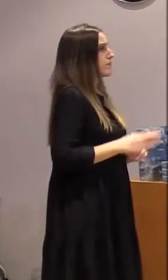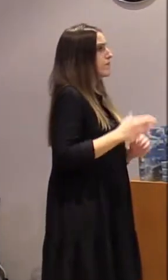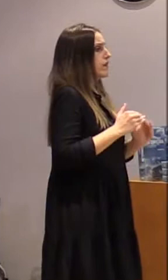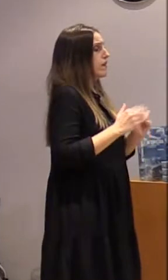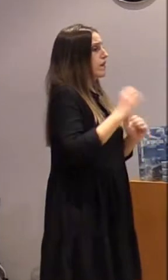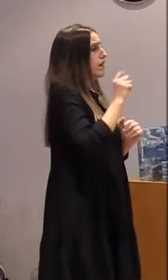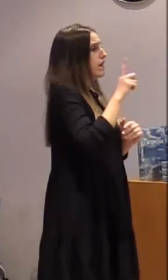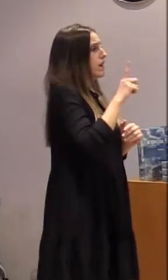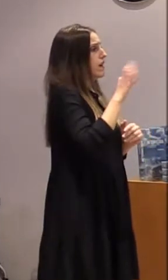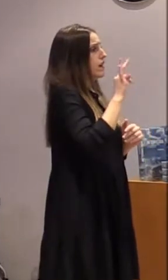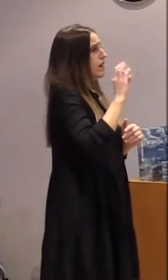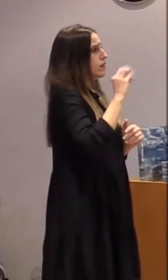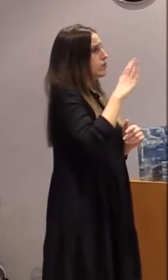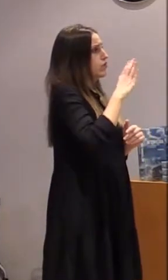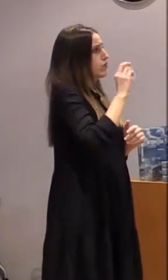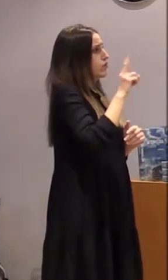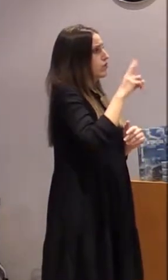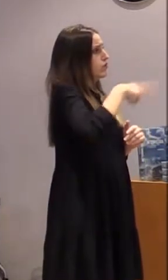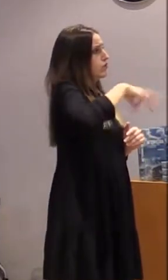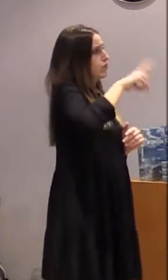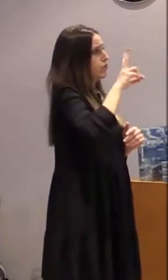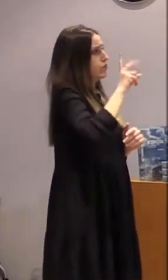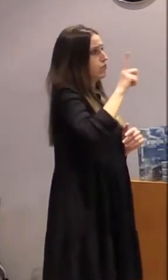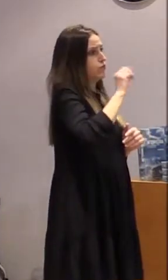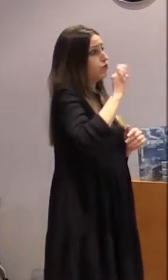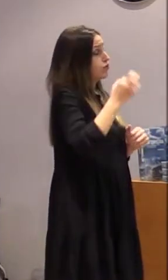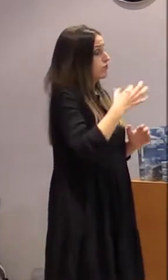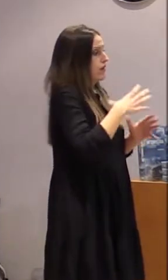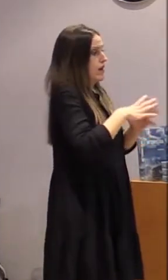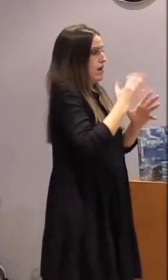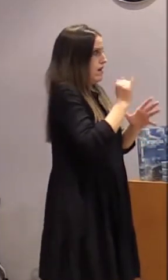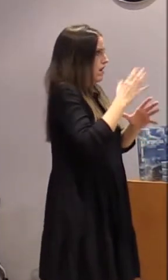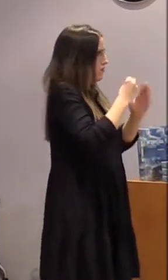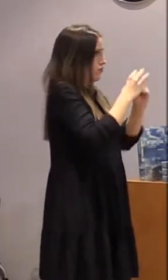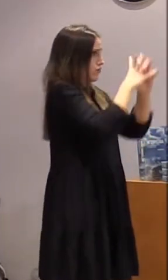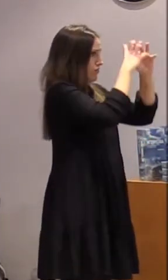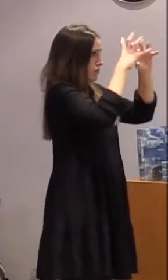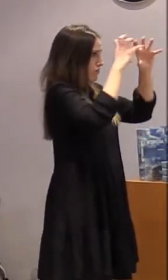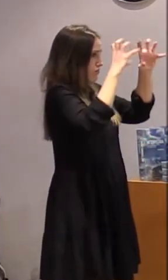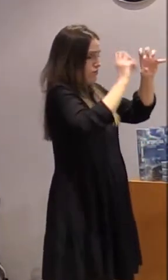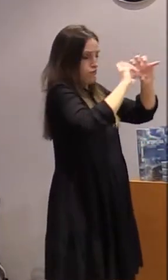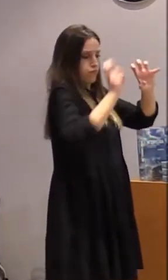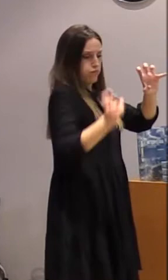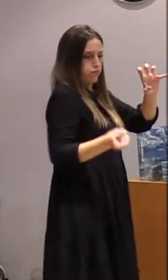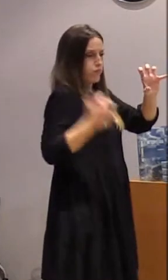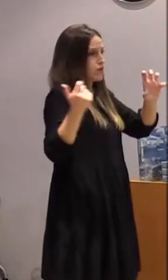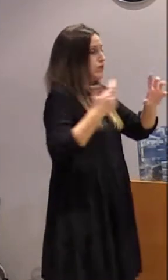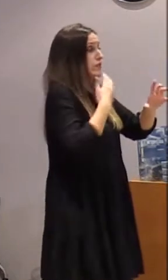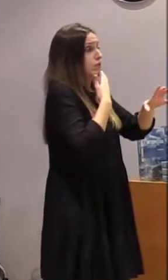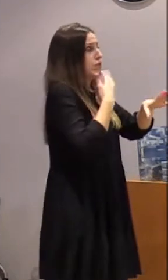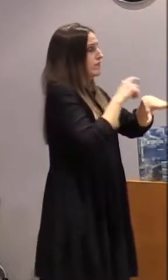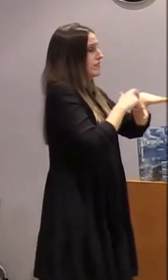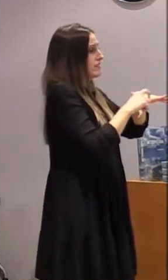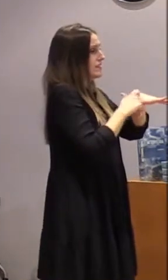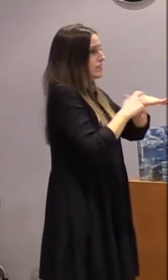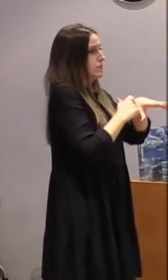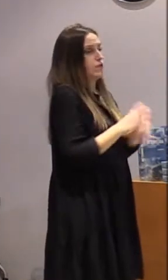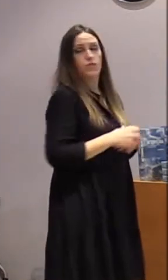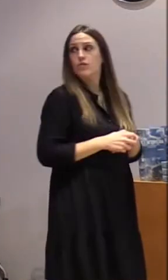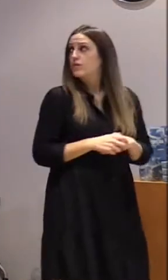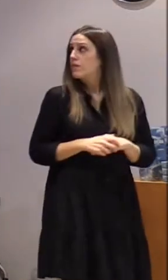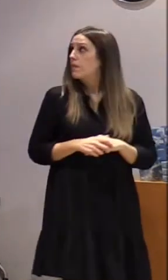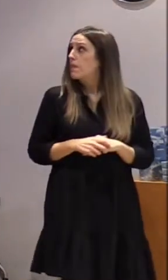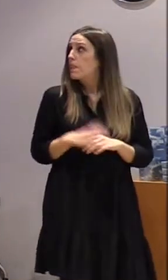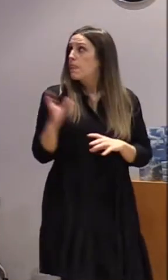Altocúmulos. Hay muchas especies y variedades, pero estos serían unos altocúmulos típicos. Borreguitos en el cielo,